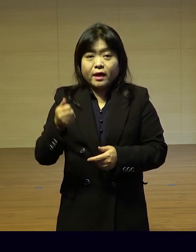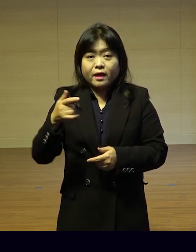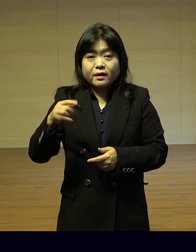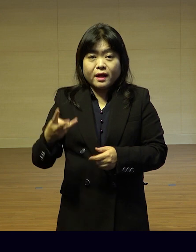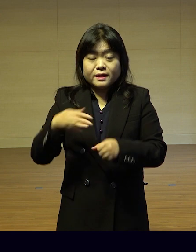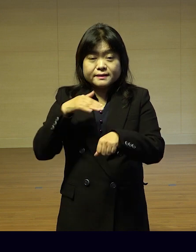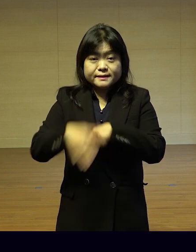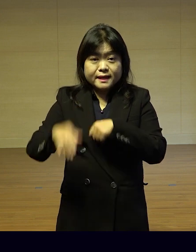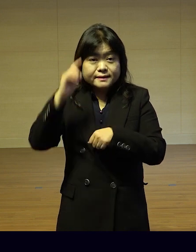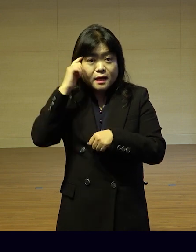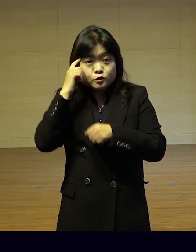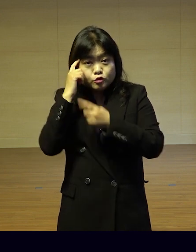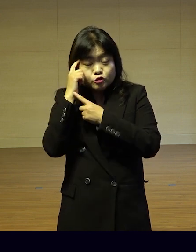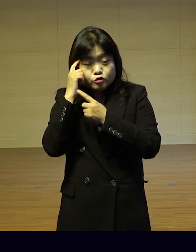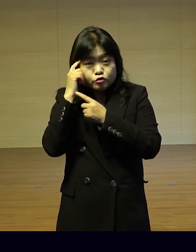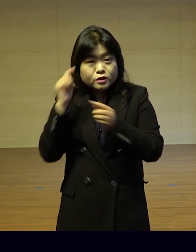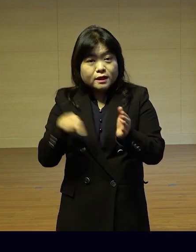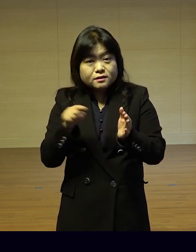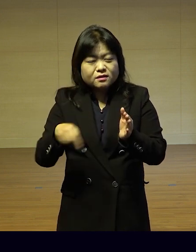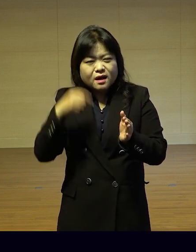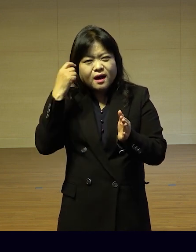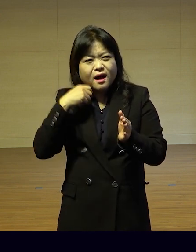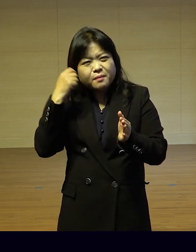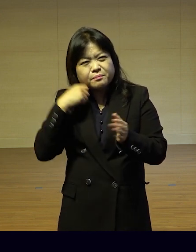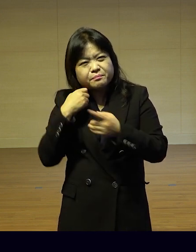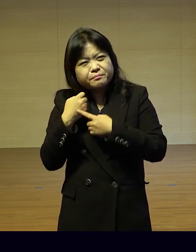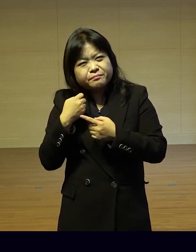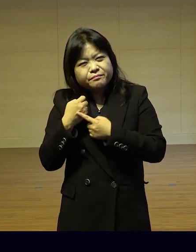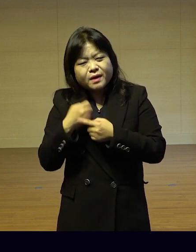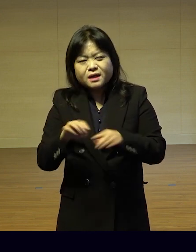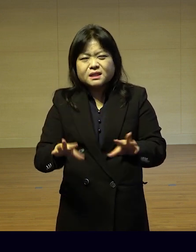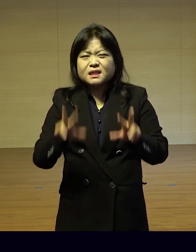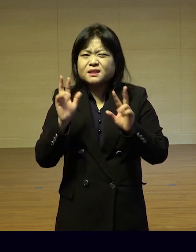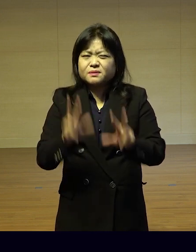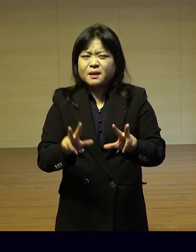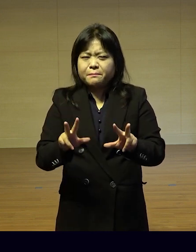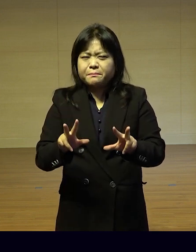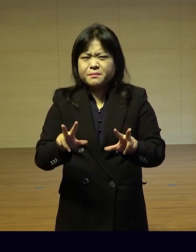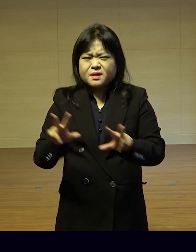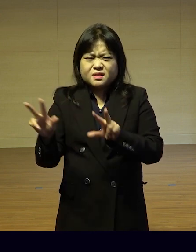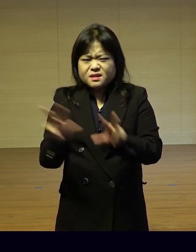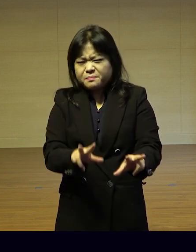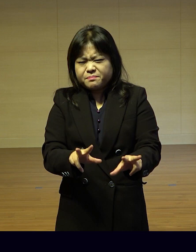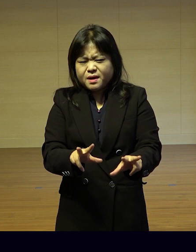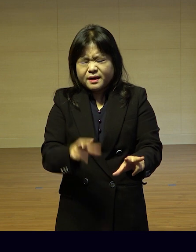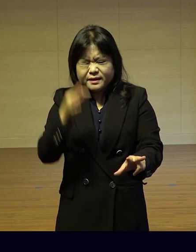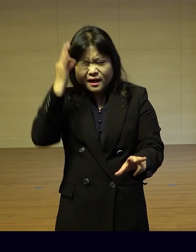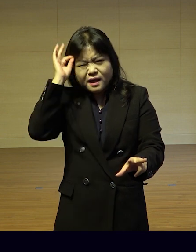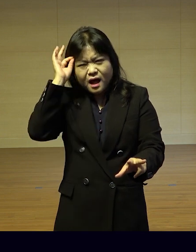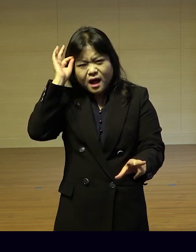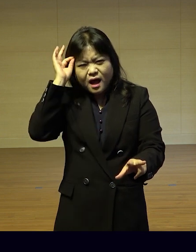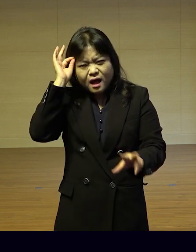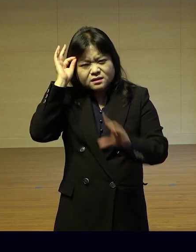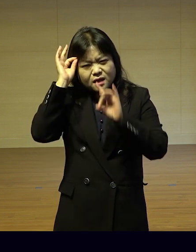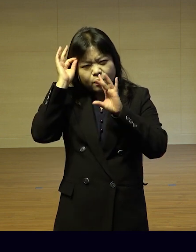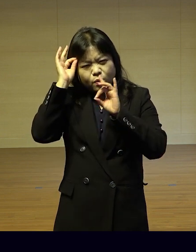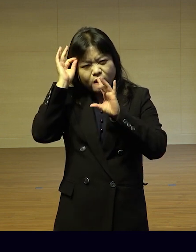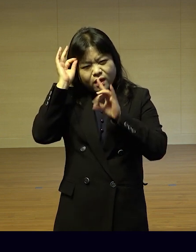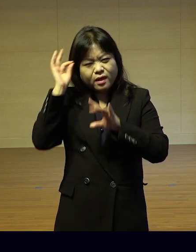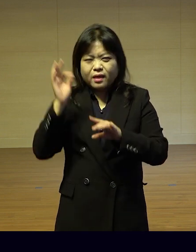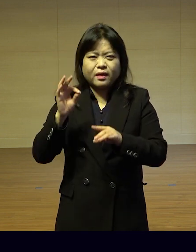헤겔식의 사유, 헤겔의 사유에서는 이렇게 단박에 무엇을 깨달을 수 있다, 인식할 수 있다는 것은 부정됩니다.